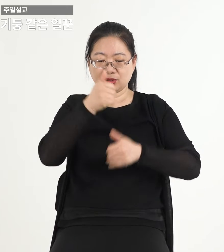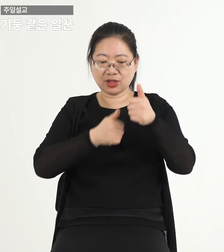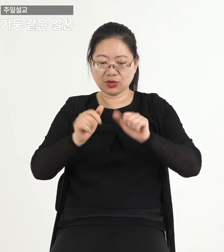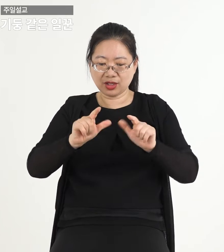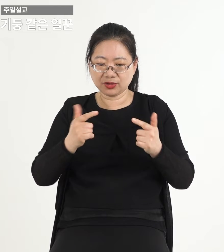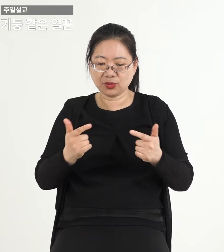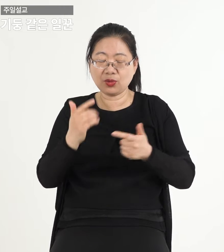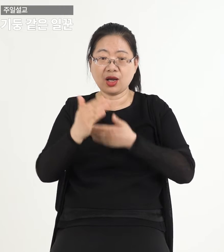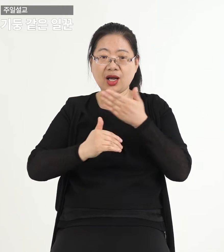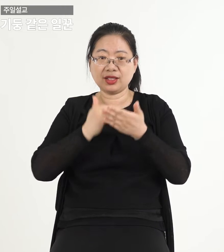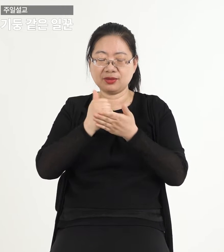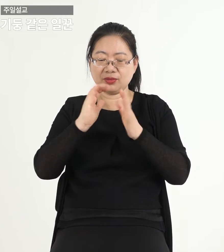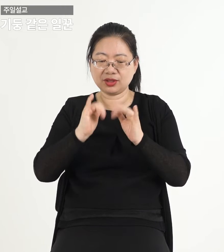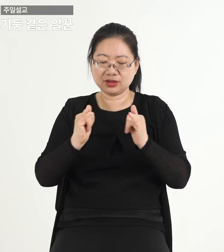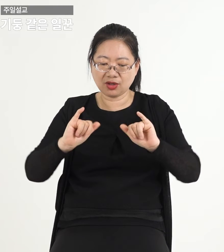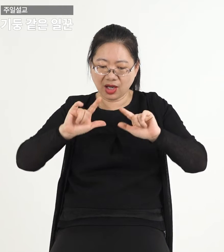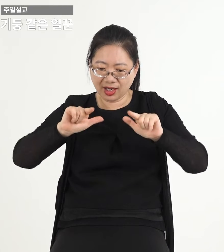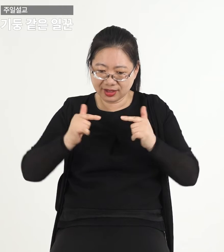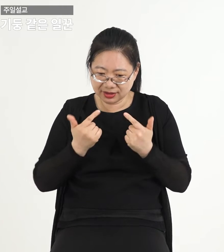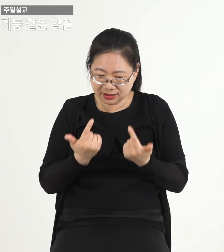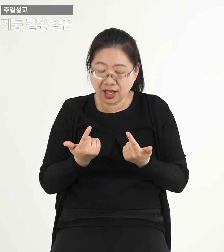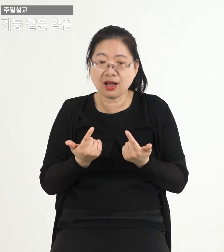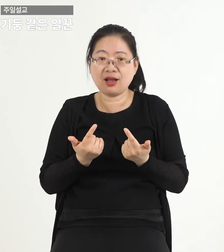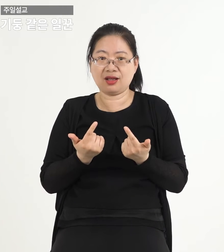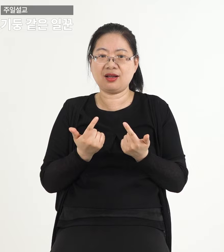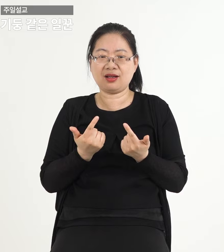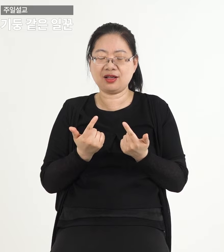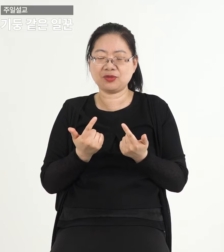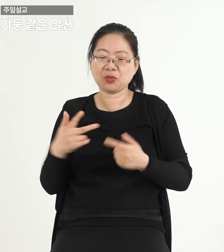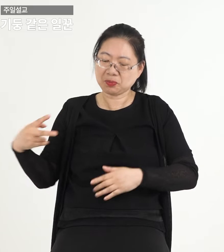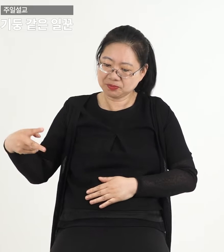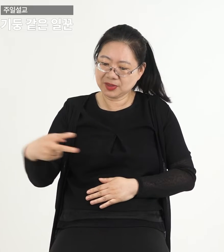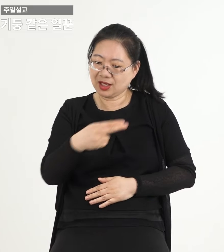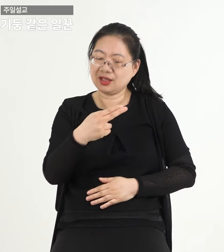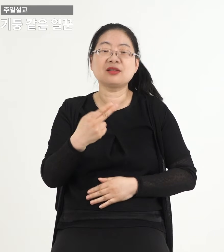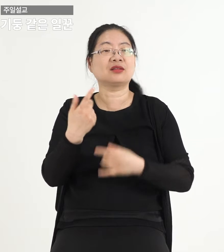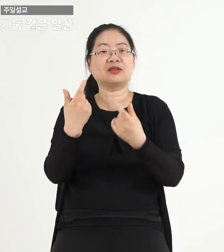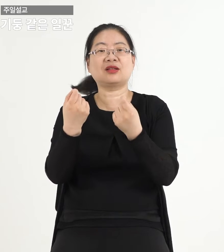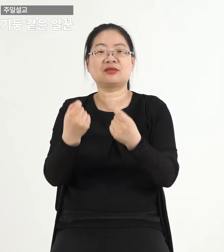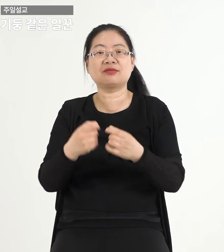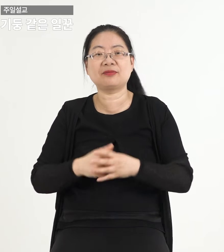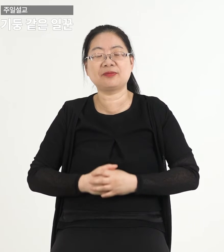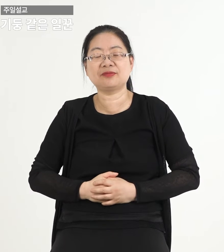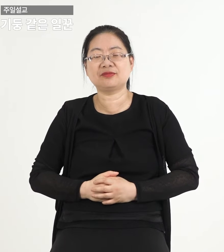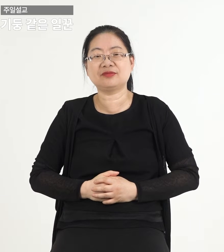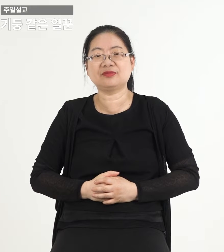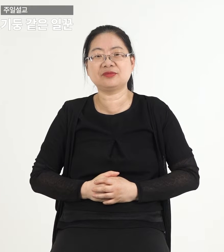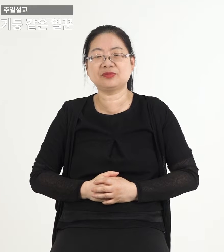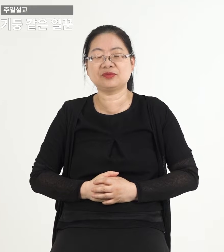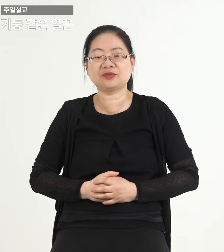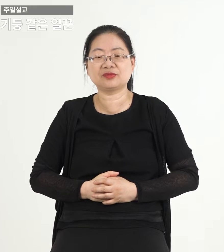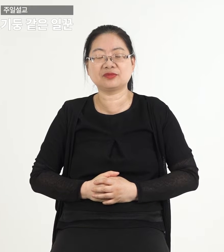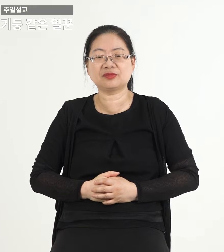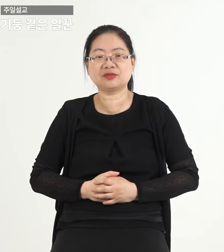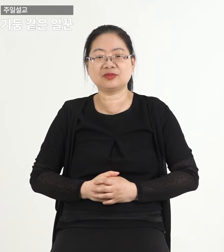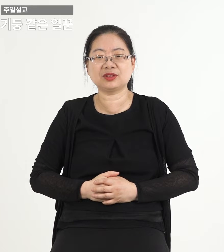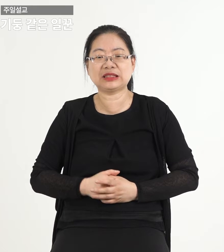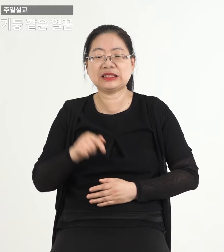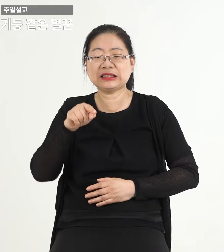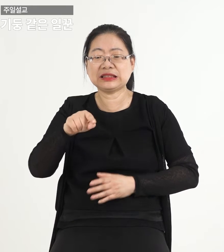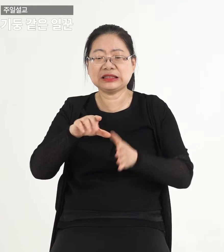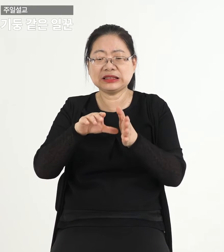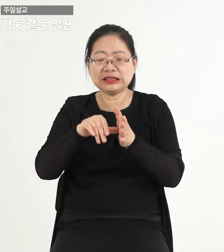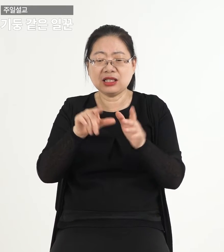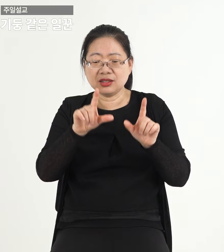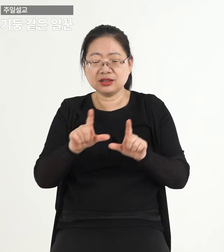아니고 하나님의 백성이 아니다라고 잘라내는 겁니다. 이것이 여러분, 그 시대를